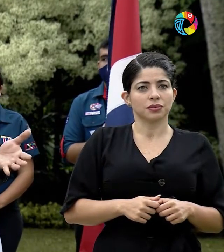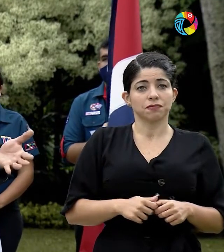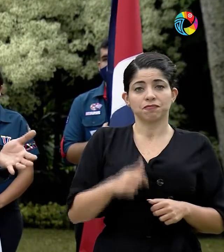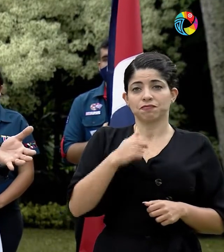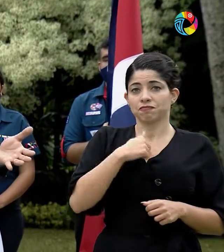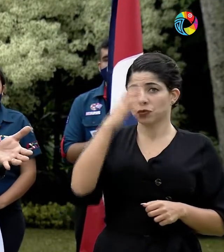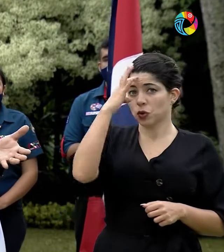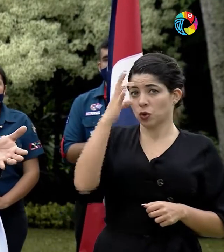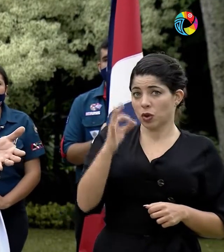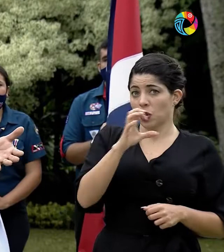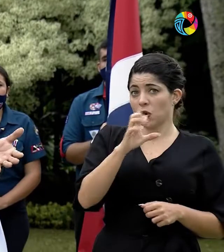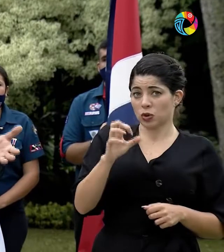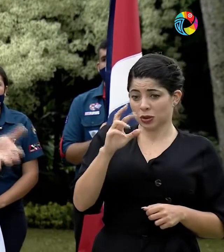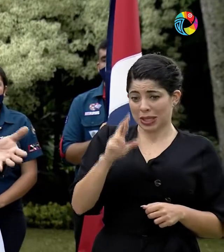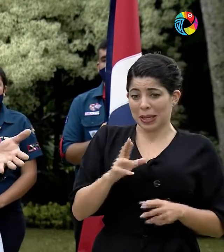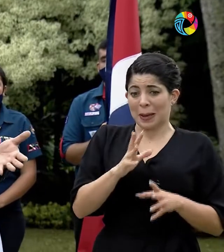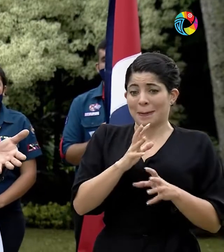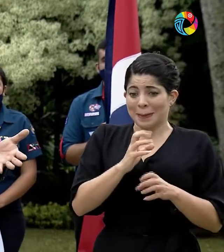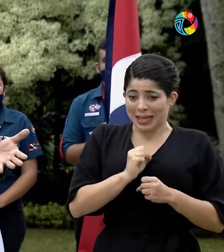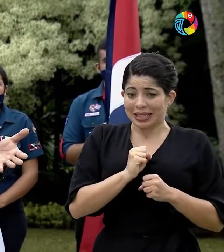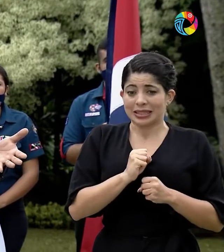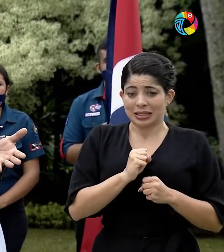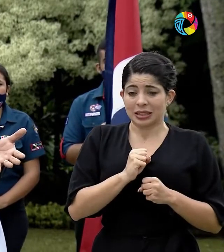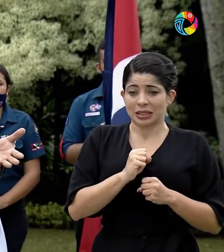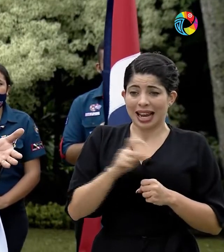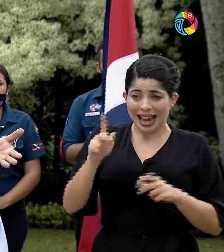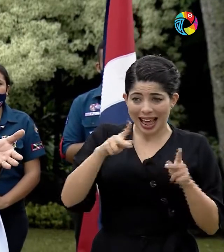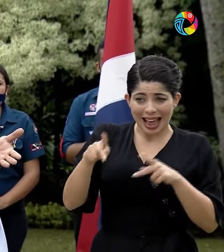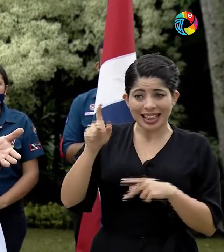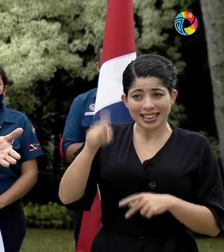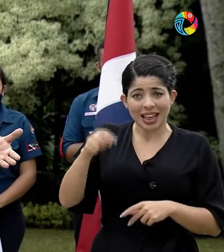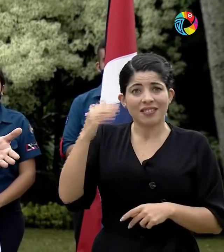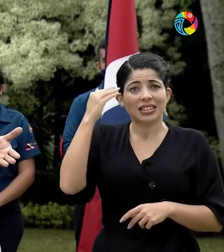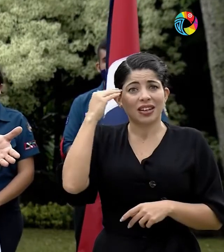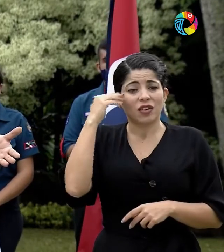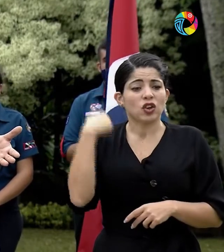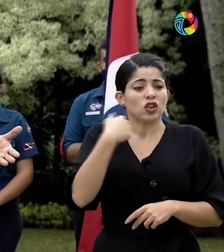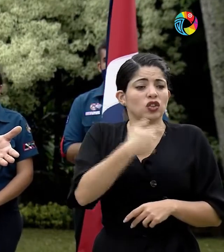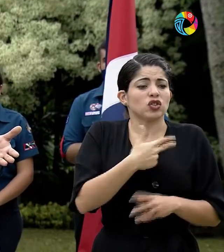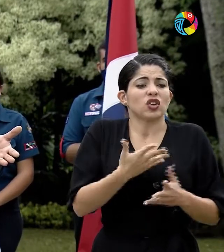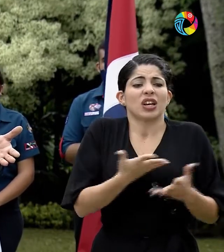Creo que Costa Rica merece que la gente sepa qué se quiere.